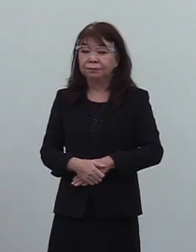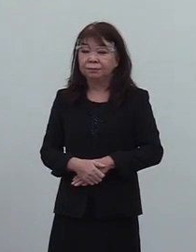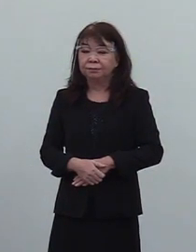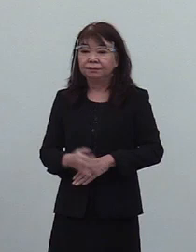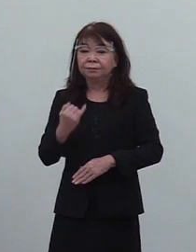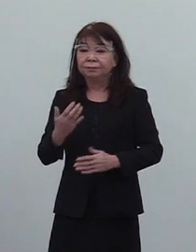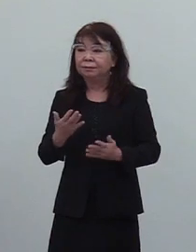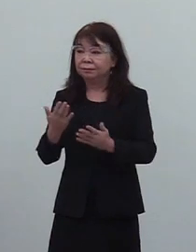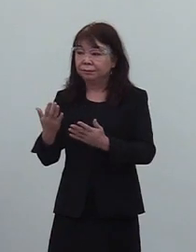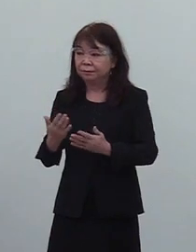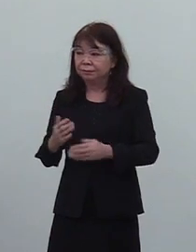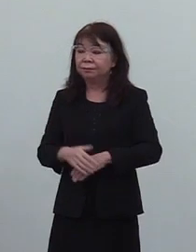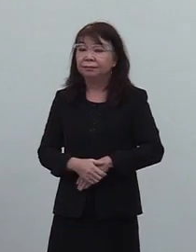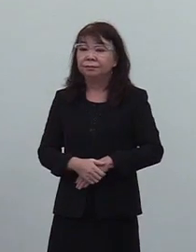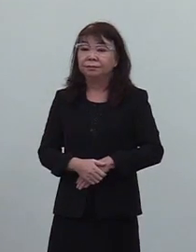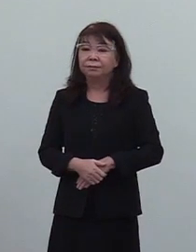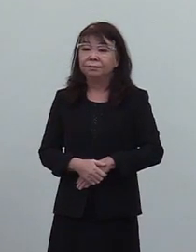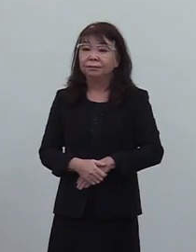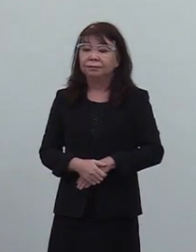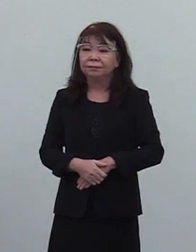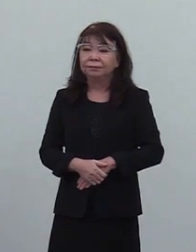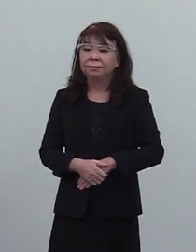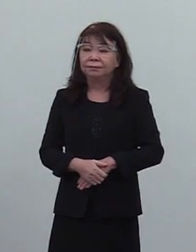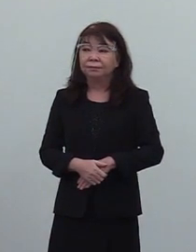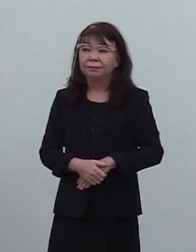よろしいでしょうか。